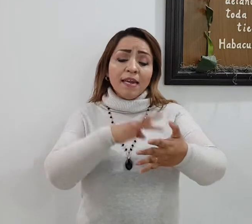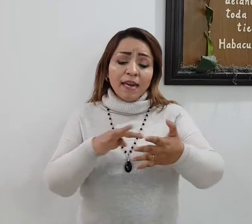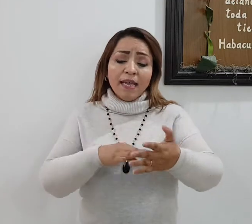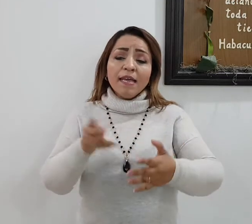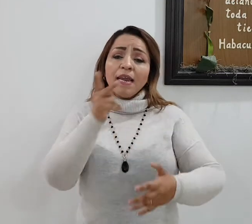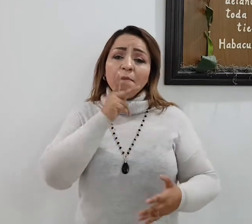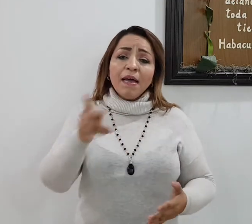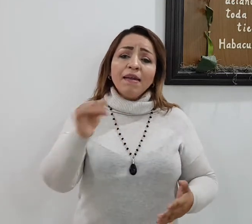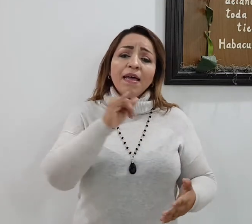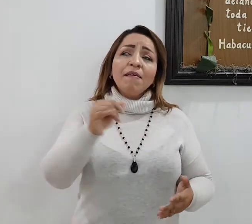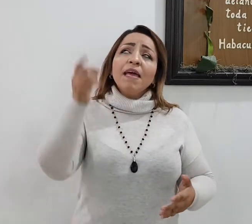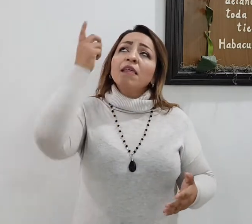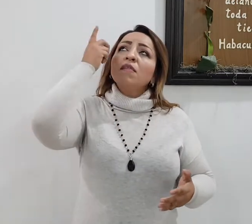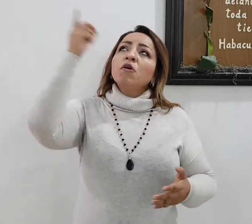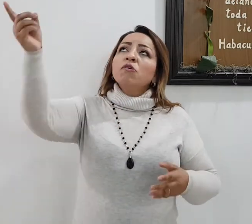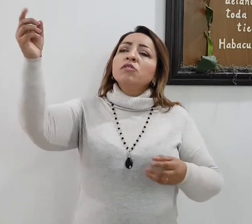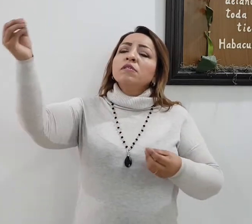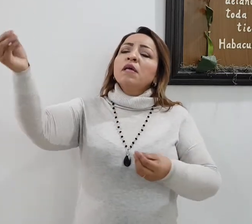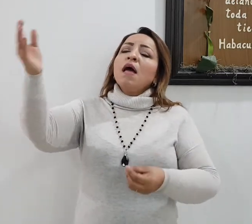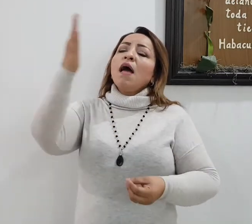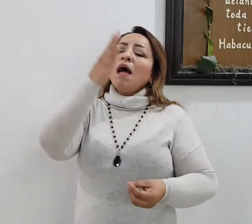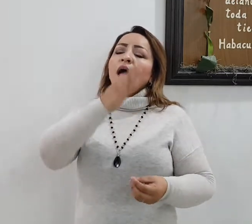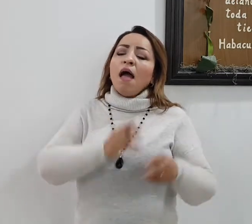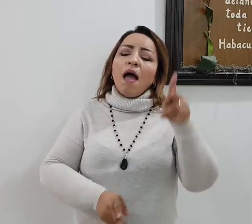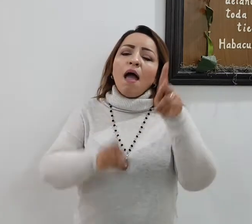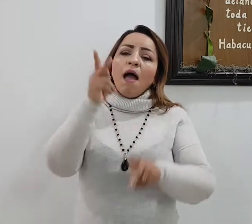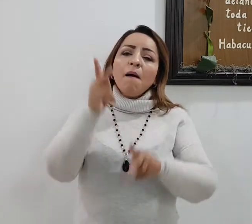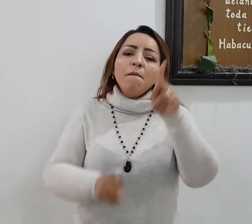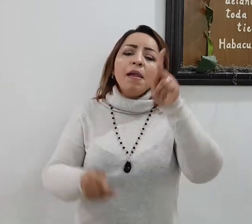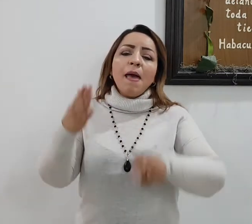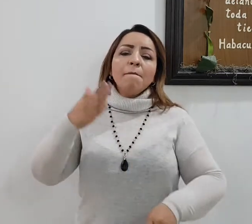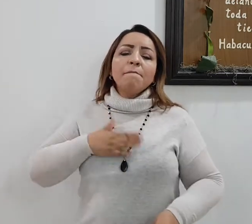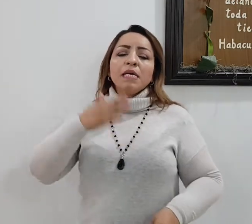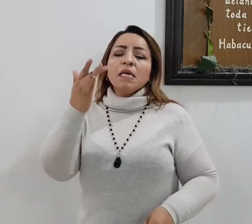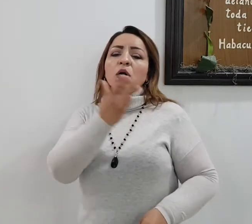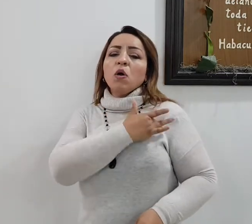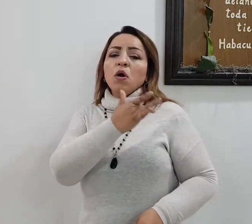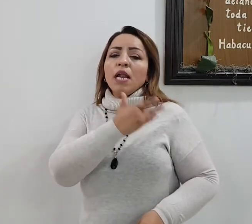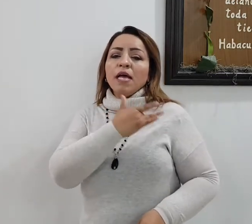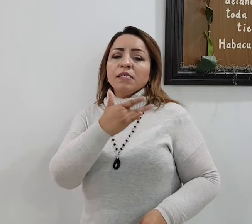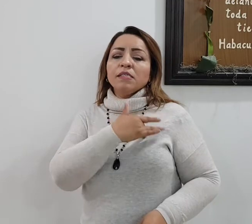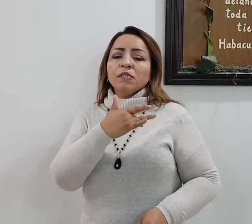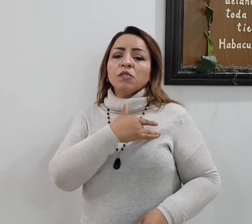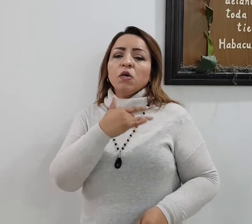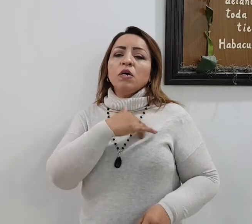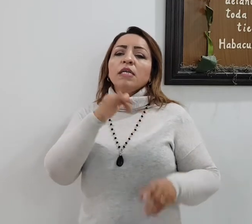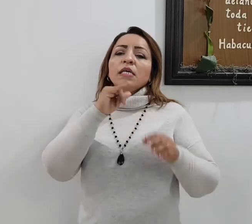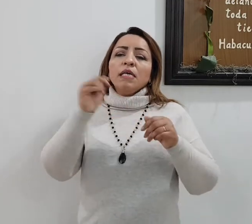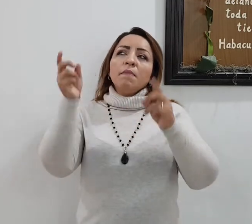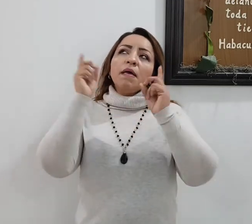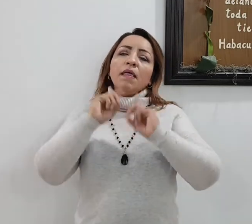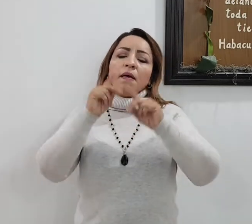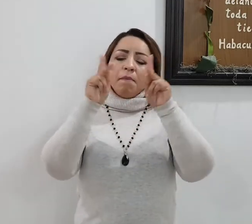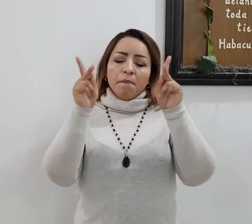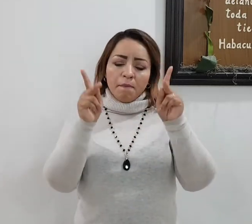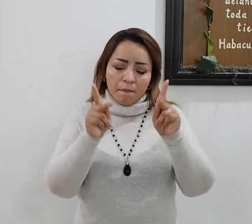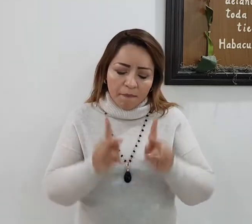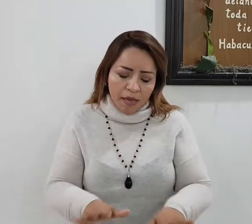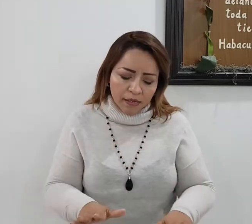trae la paz que necesito. O Dios muestra la luz que requiero y digo, pues esto es lo que tengo que